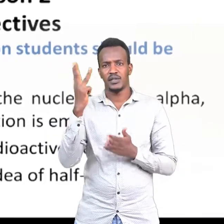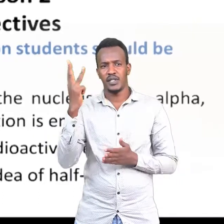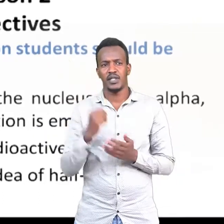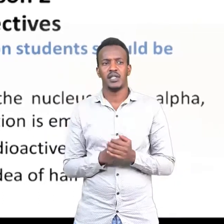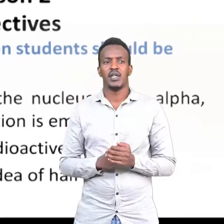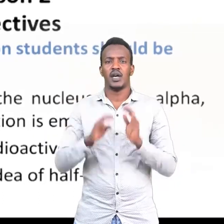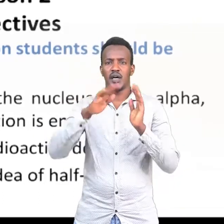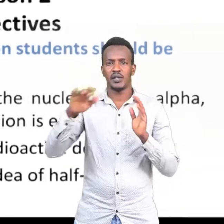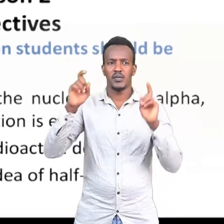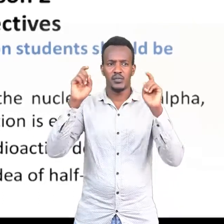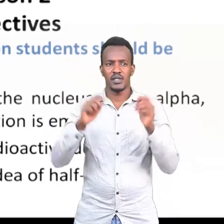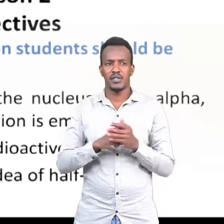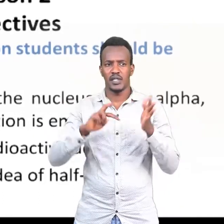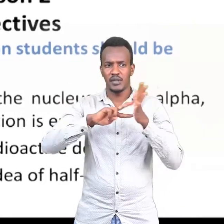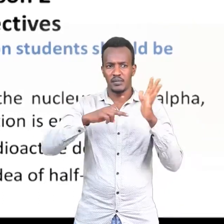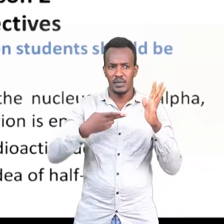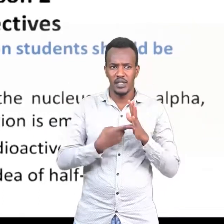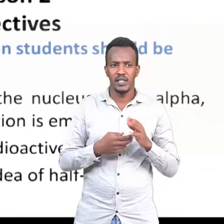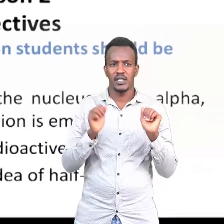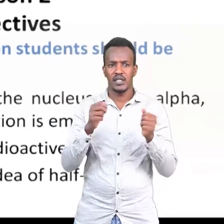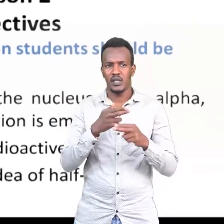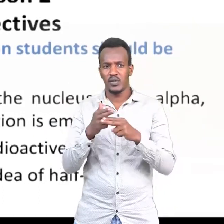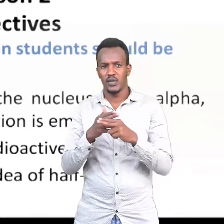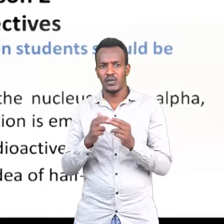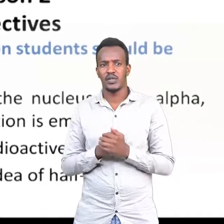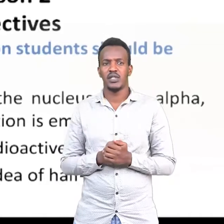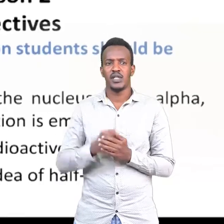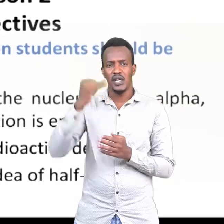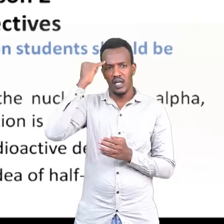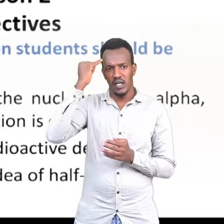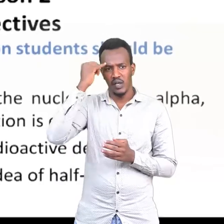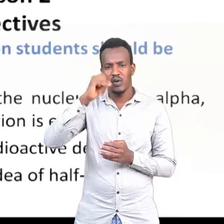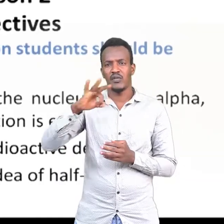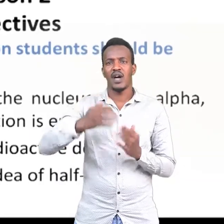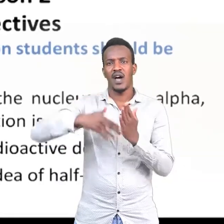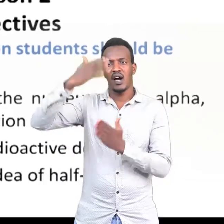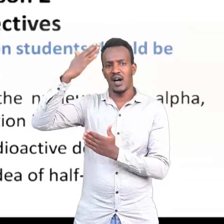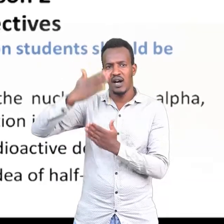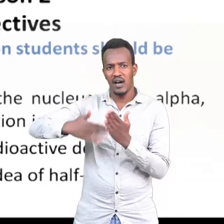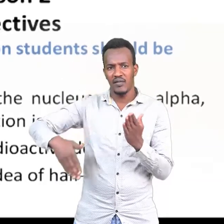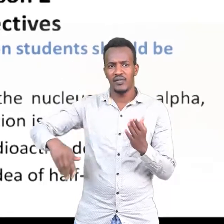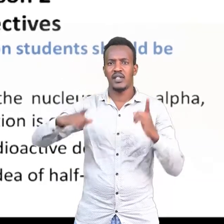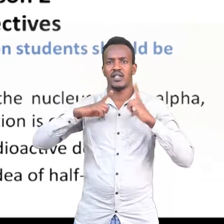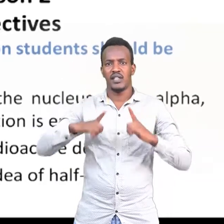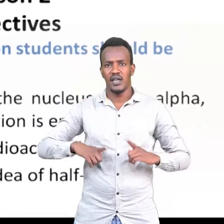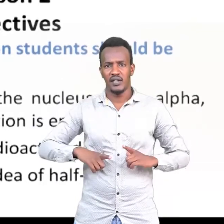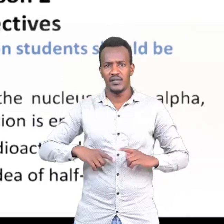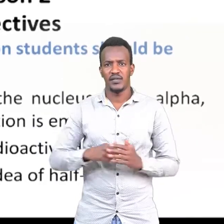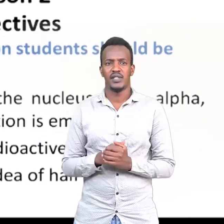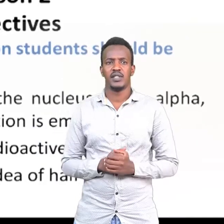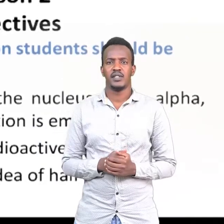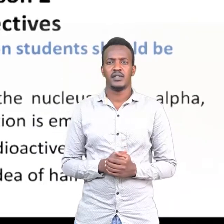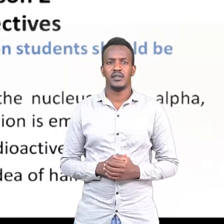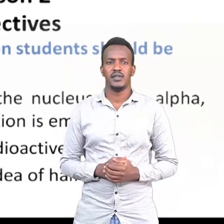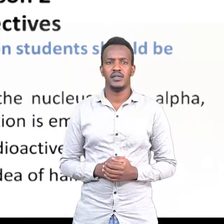inuu ardaygu qeexi karo isticmaali karana sidoo kale idea-da half life-ka maxay tahay markaasi waxa weeyaan sheyga loo yaqaano half life-ka amaseba nolol